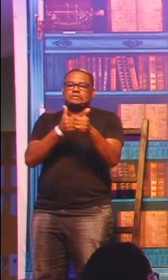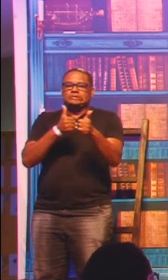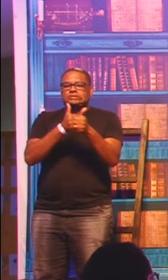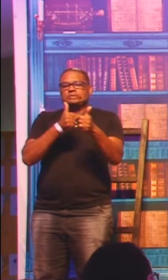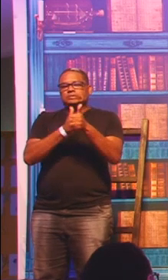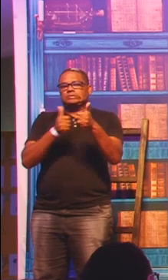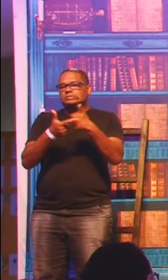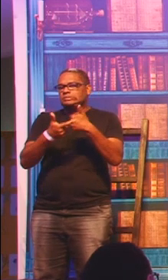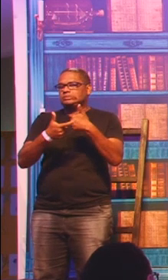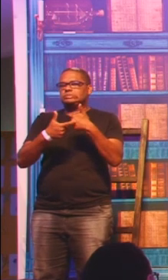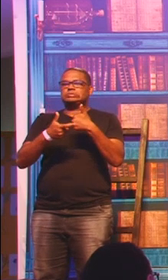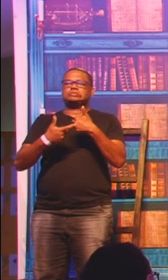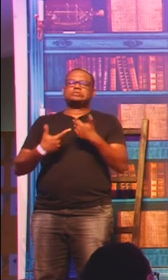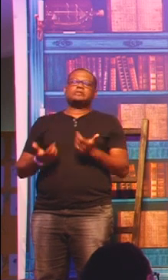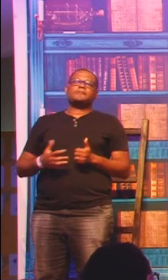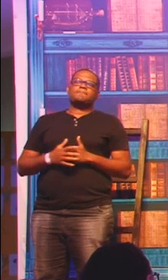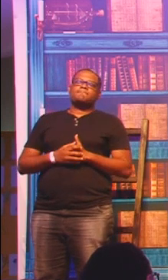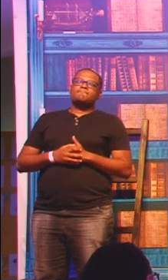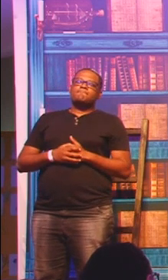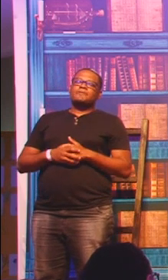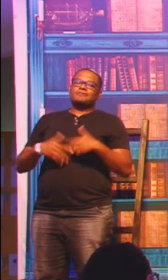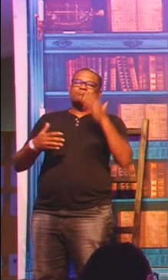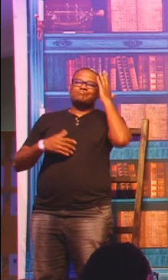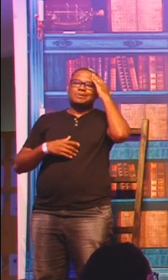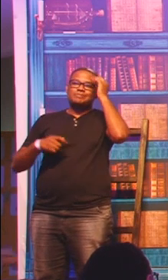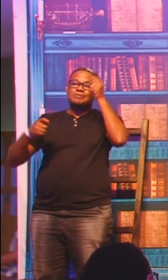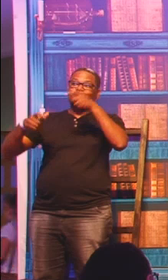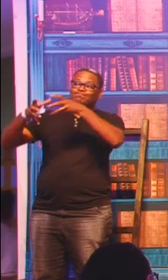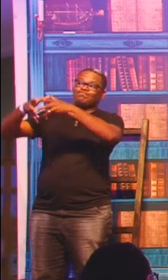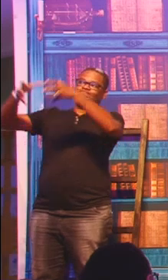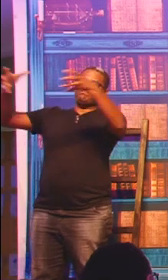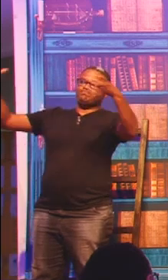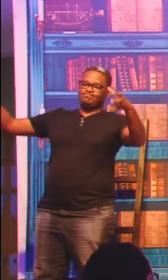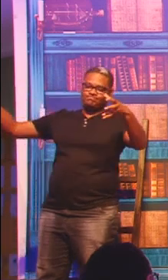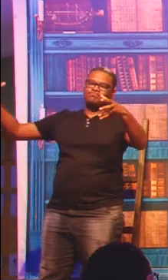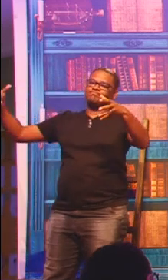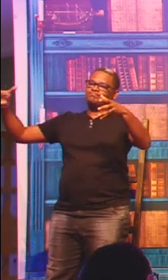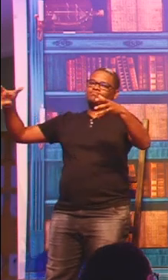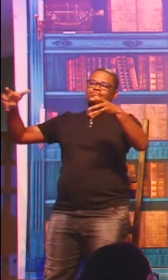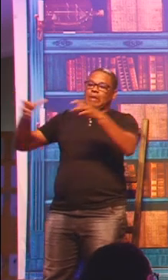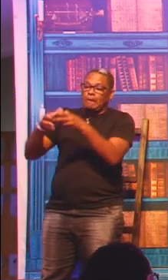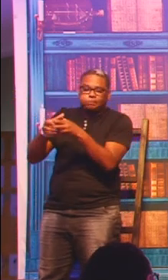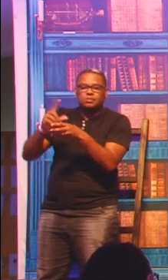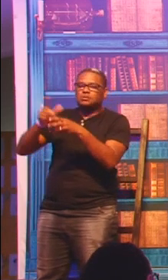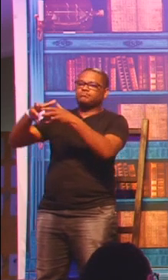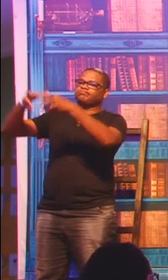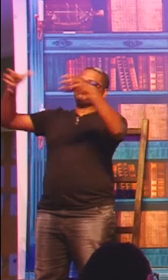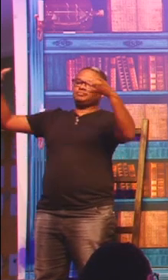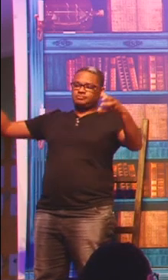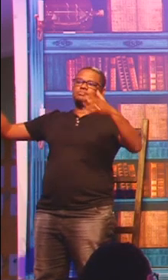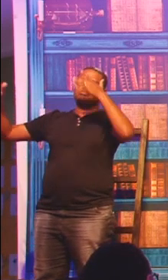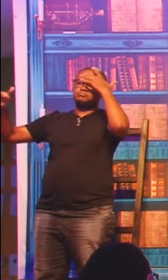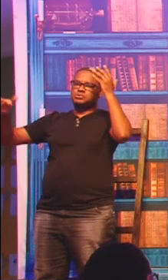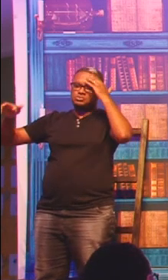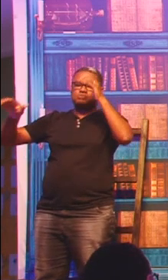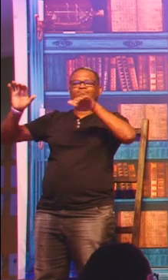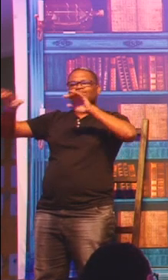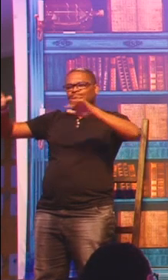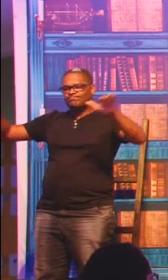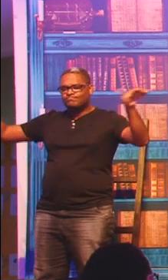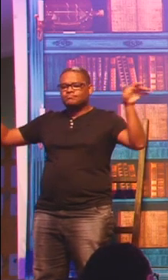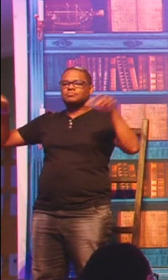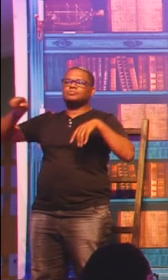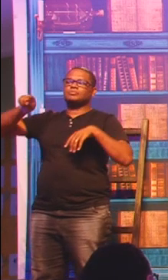próximos. Então, talvez o desafio seja atravessar essa bolha e ampliar, chegar nas pessoas que